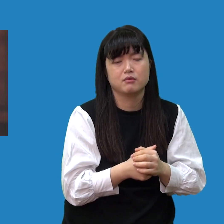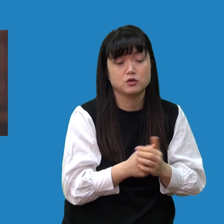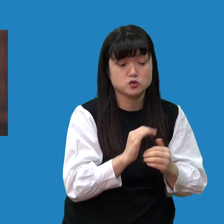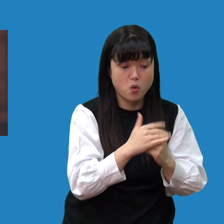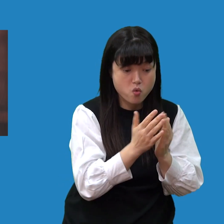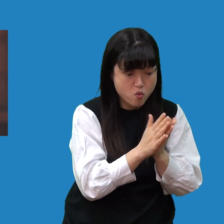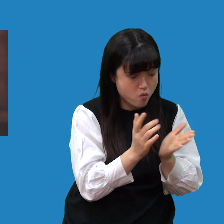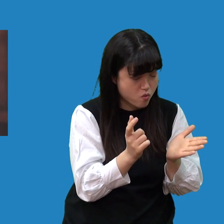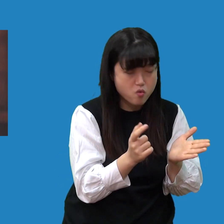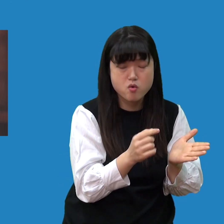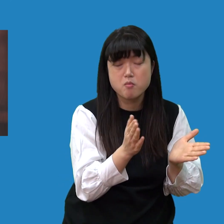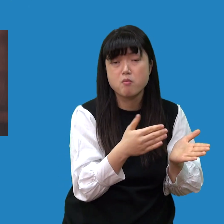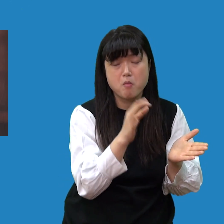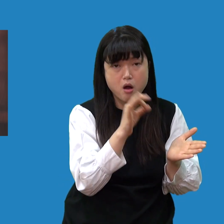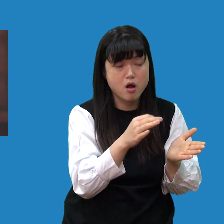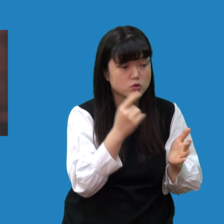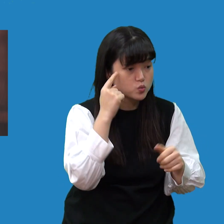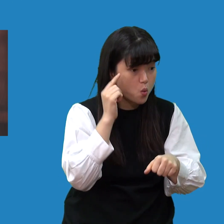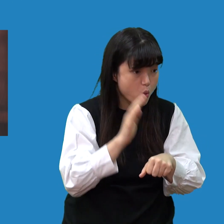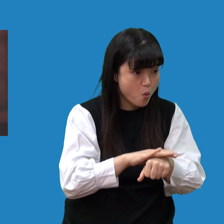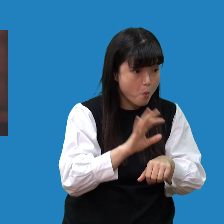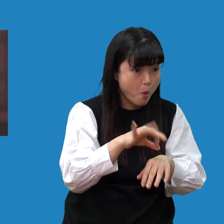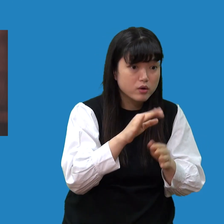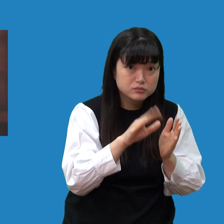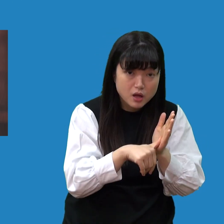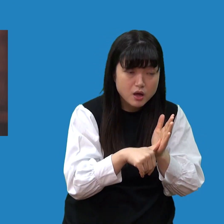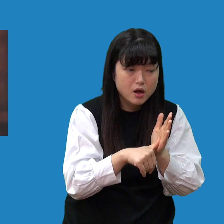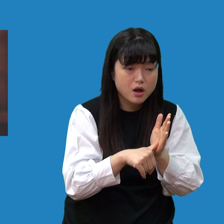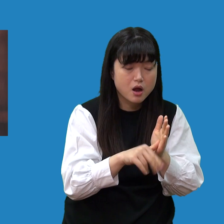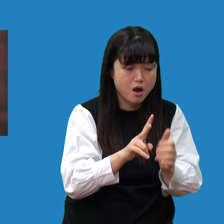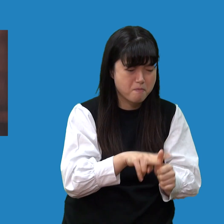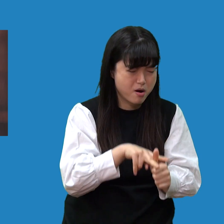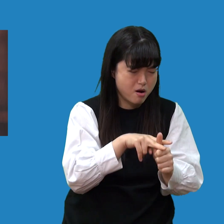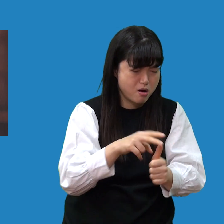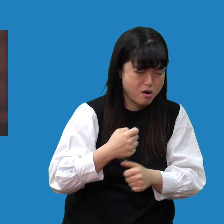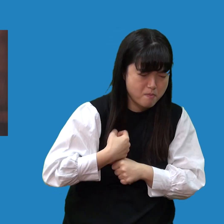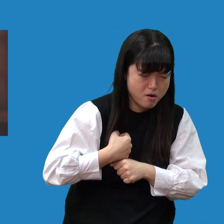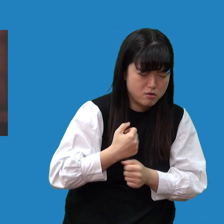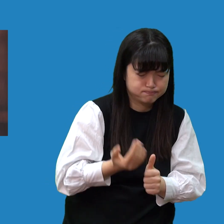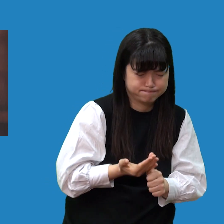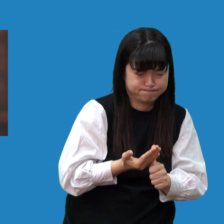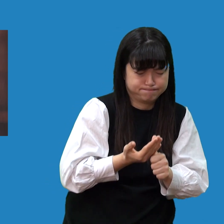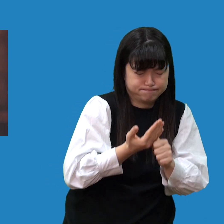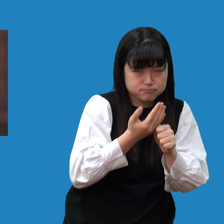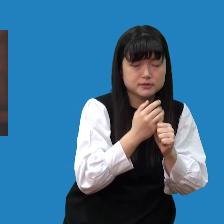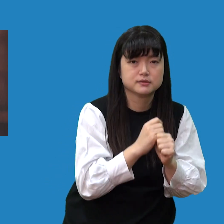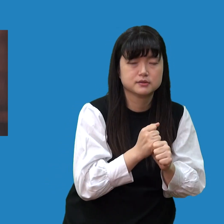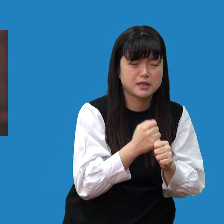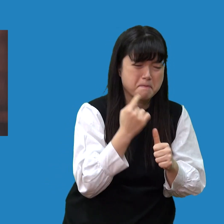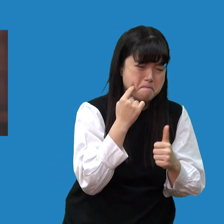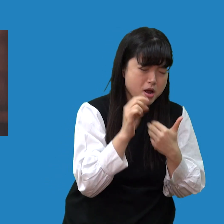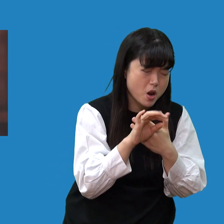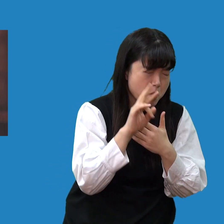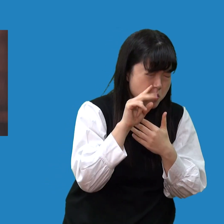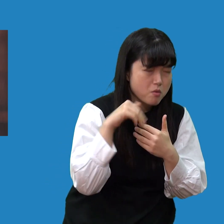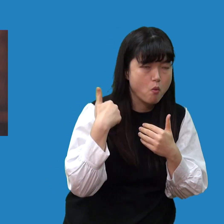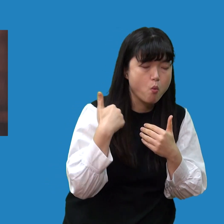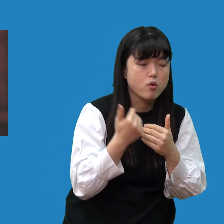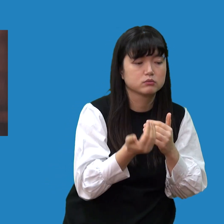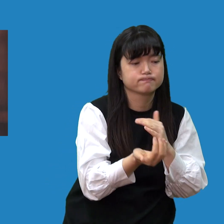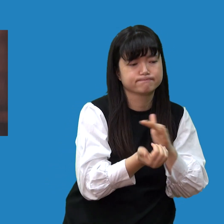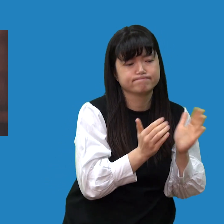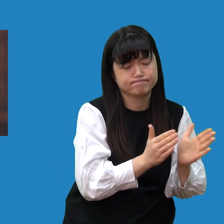성경에 보시면 솔로몬 시대에 솔로몬이 말을 많이 길렀는데 그건 만약의 유사시를 대비한